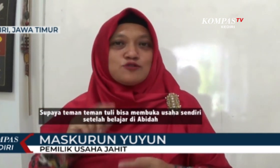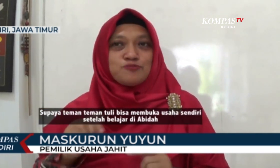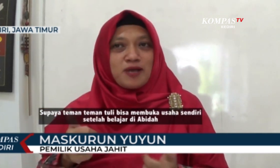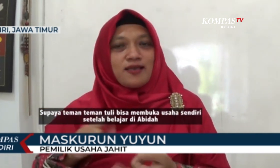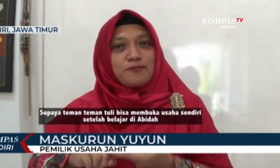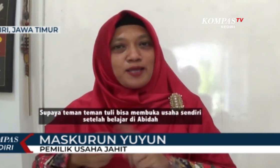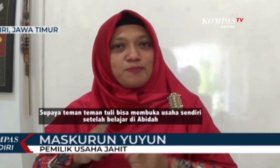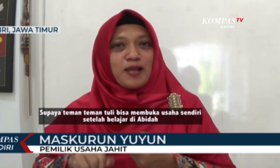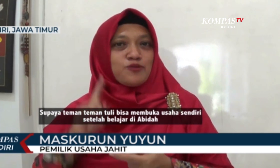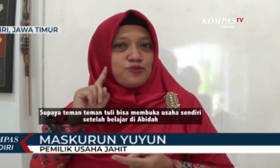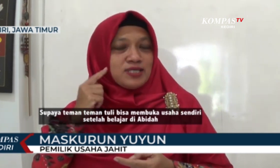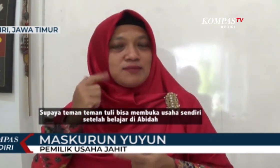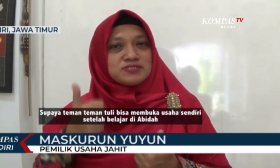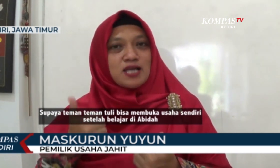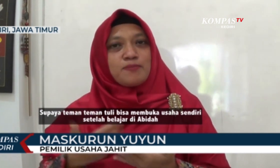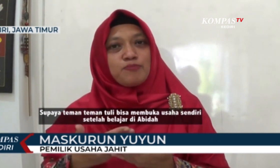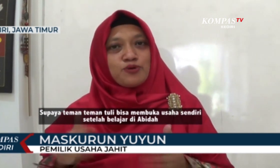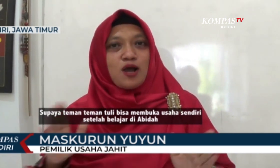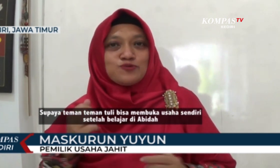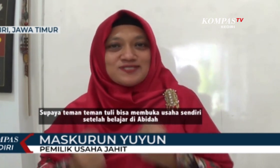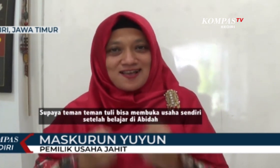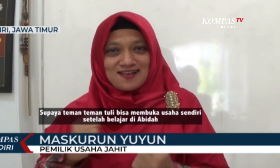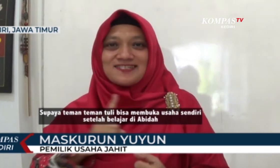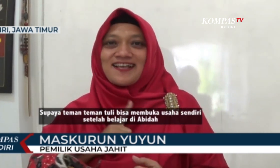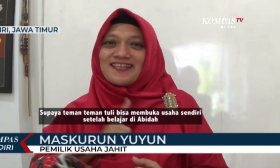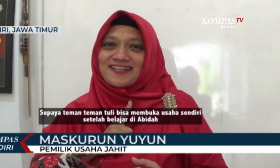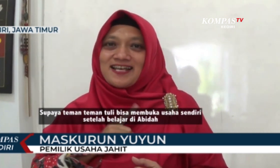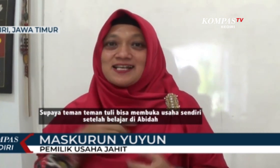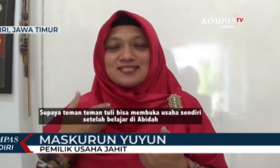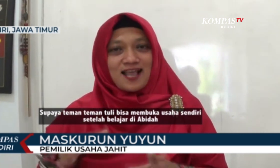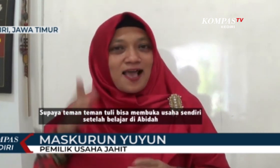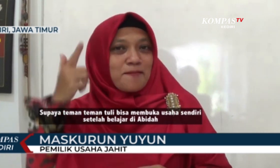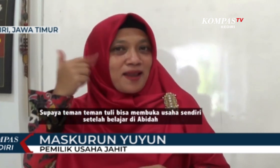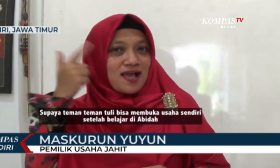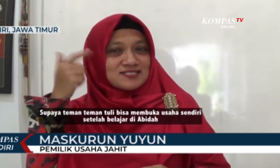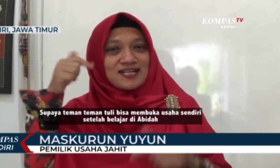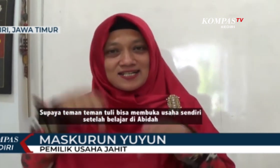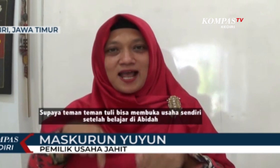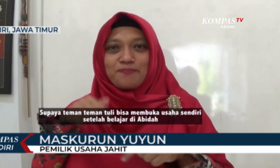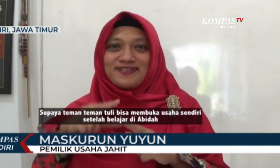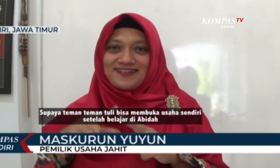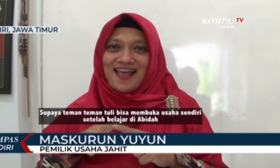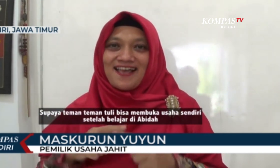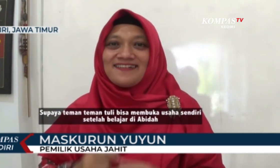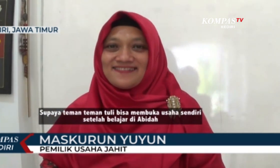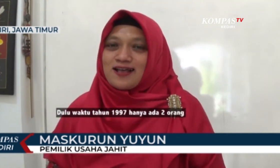sebaya sepeda Bandwith sahabat kaum saya jewelry cegah belajar dia beda